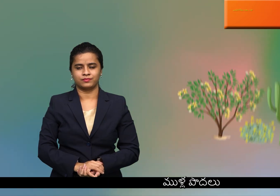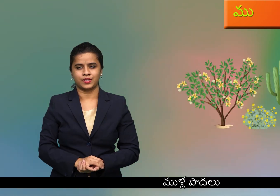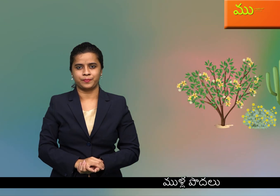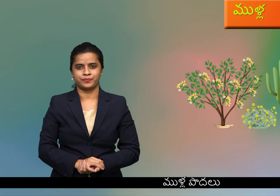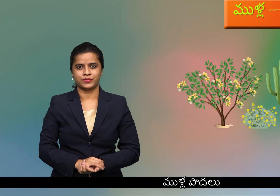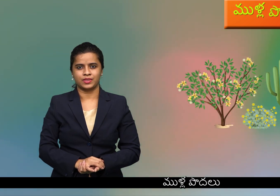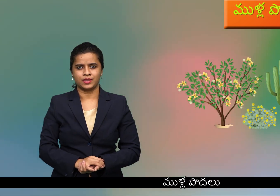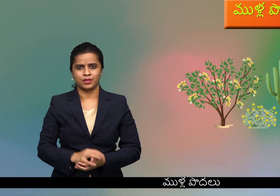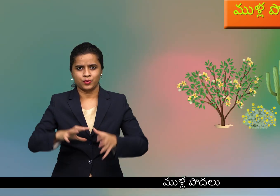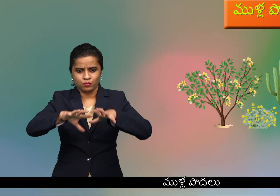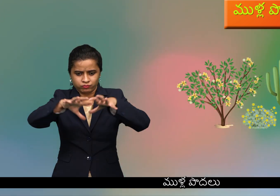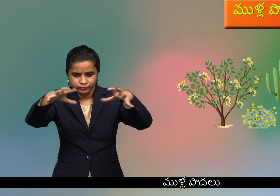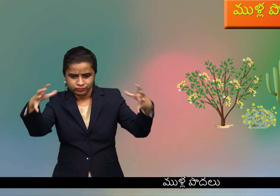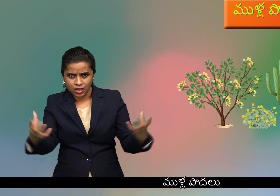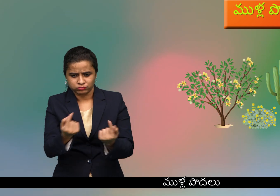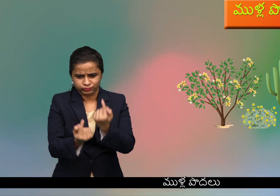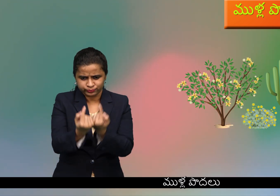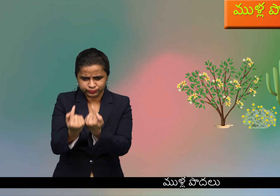ముళ్ళ పొదలు.